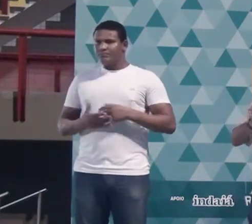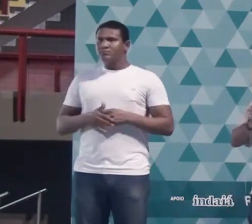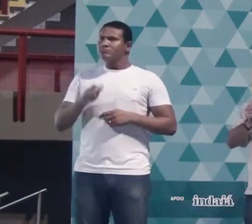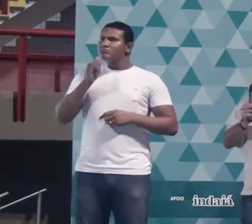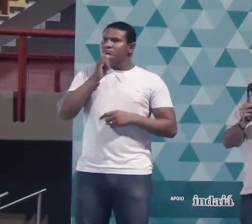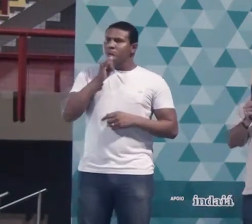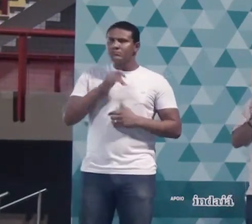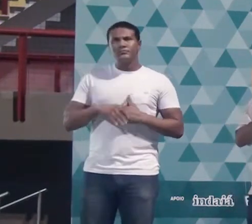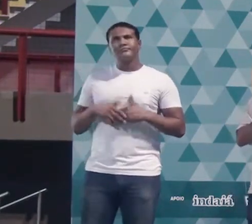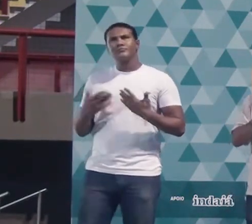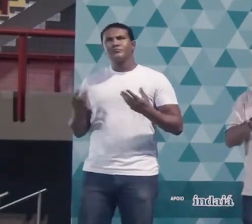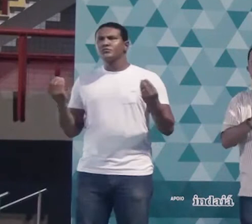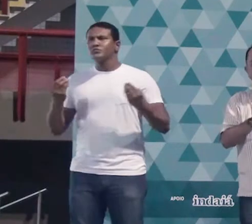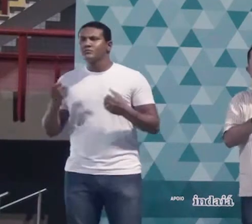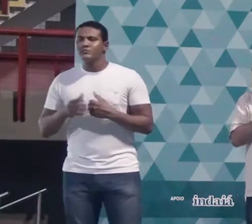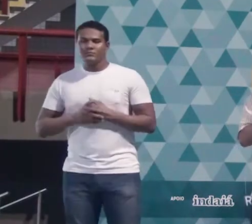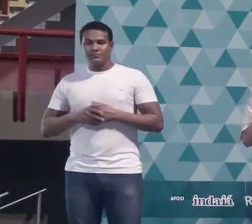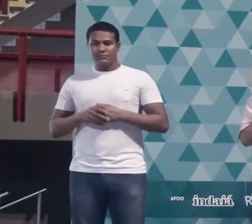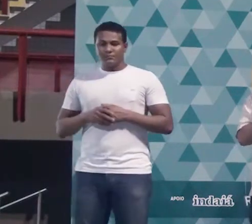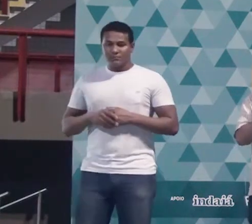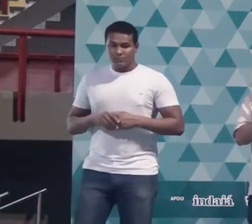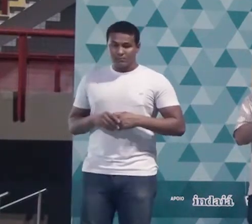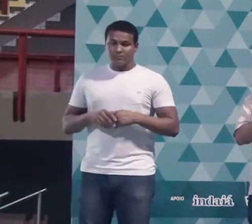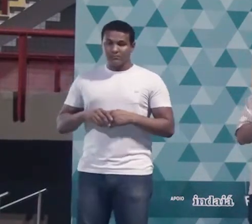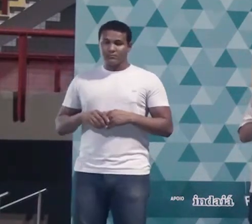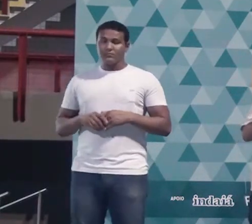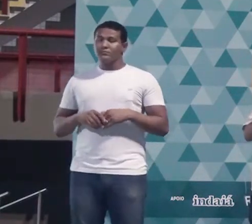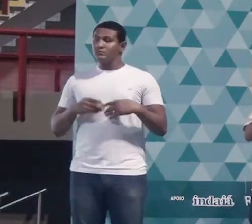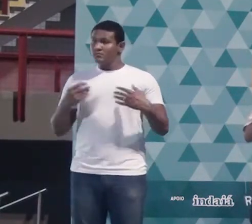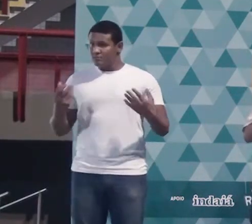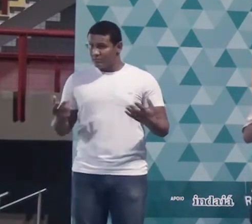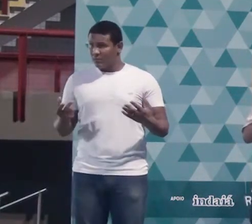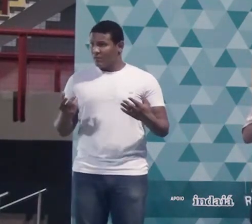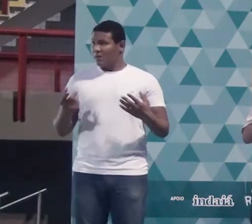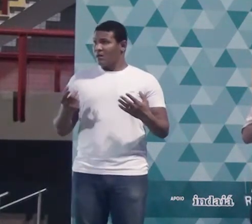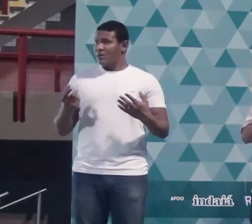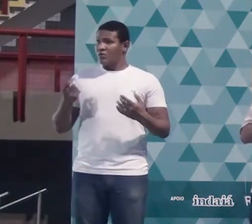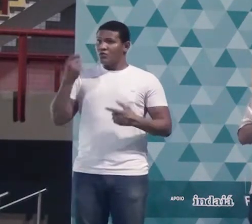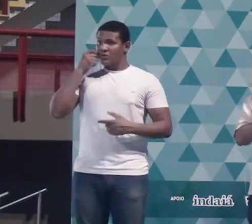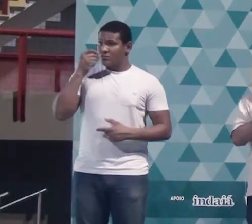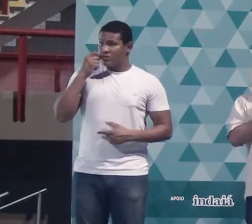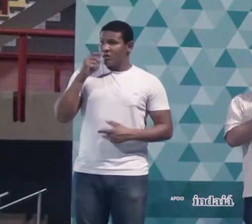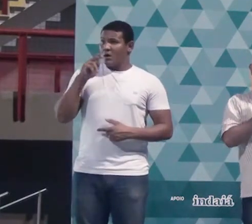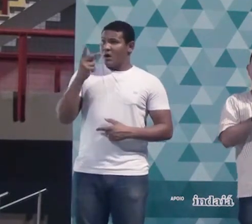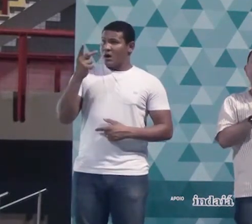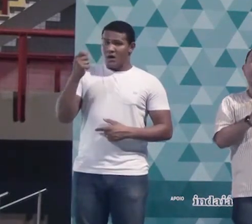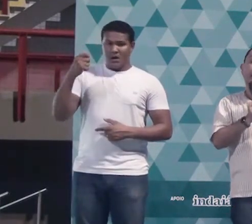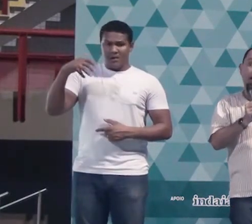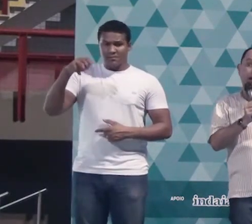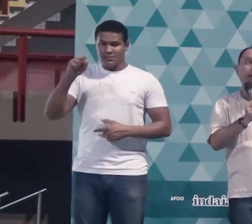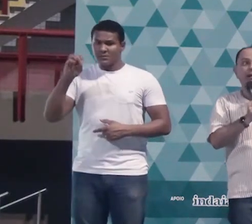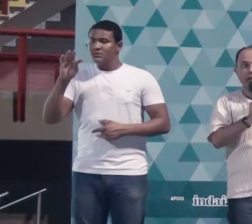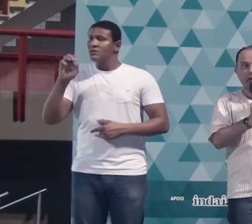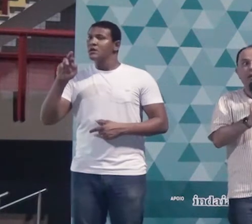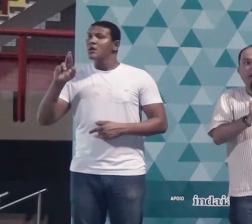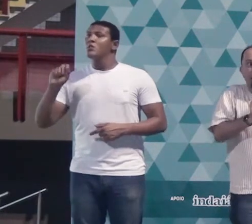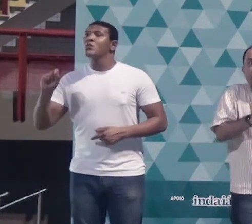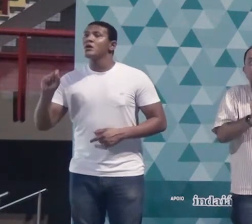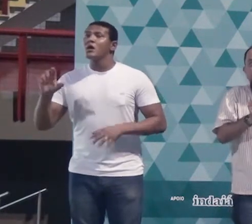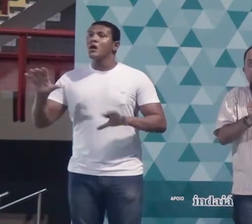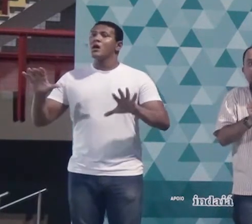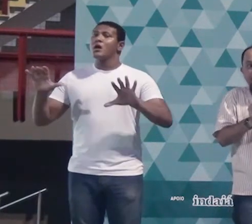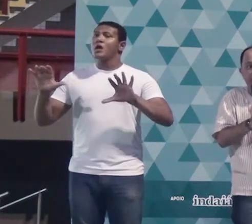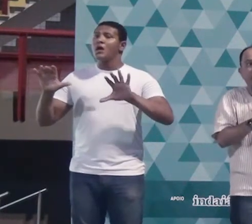Ó, como é que eu faço isso? É assim, ó. Todo hamster é um tipo de...